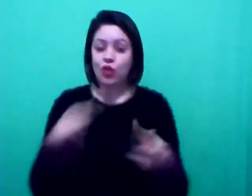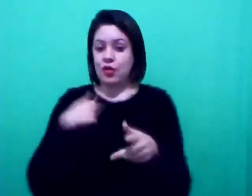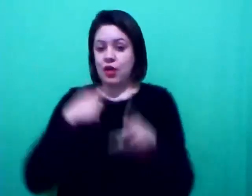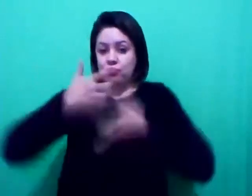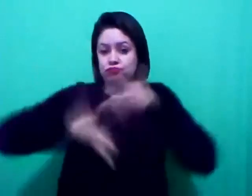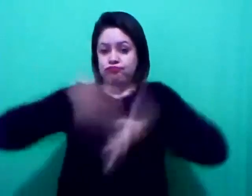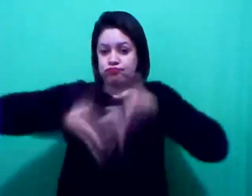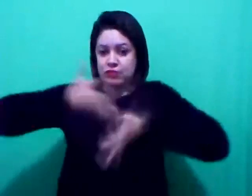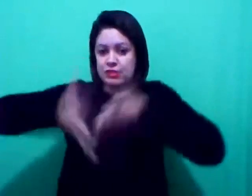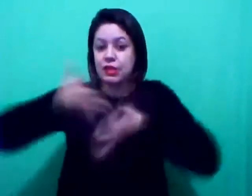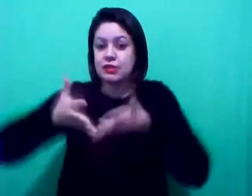Porque